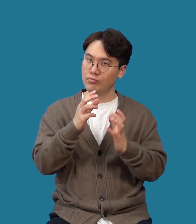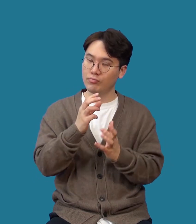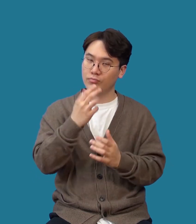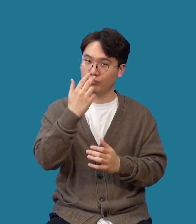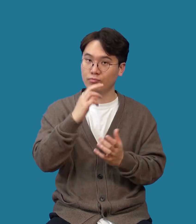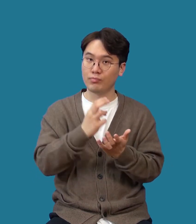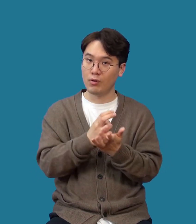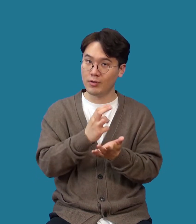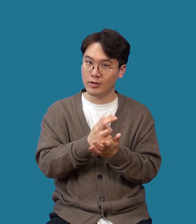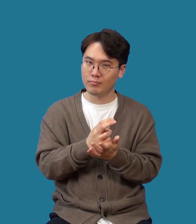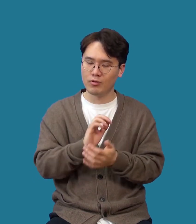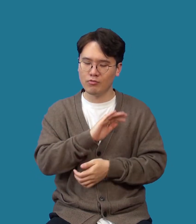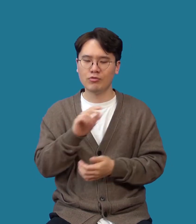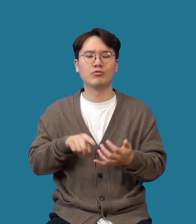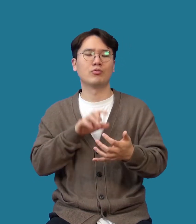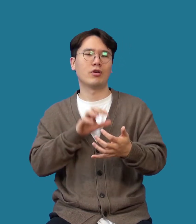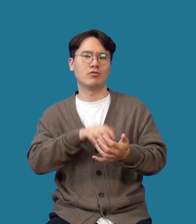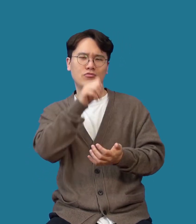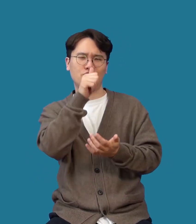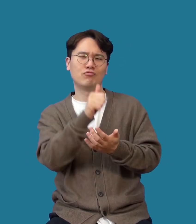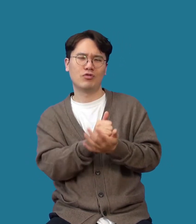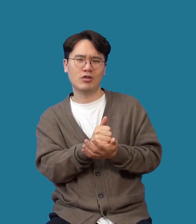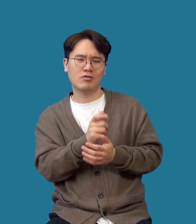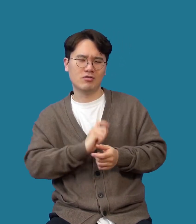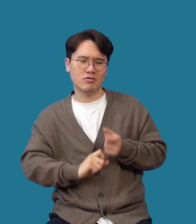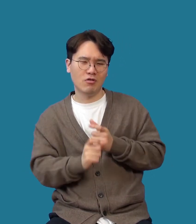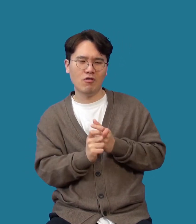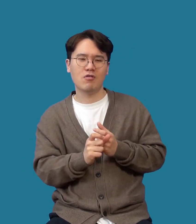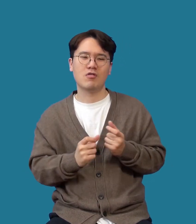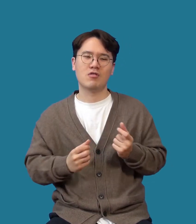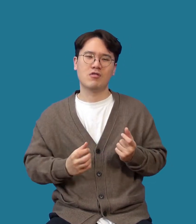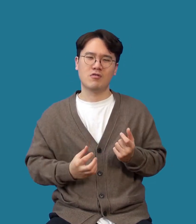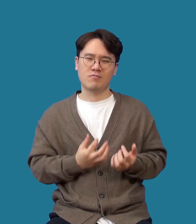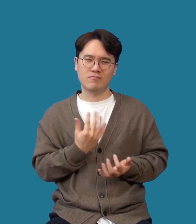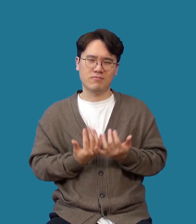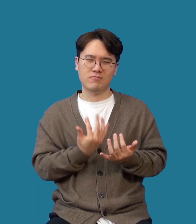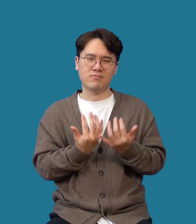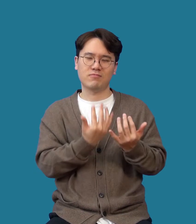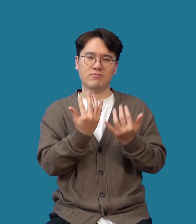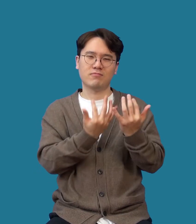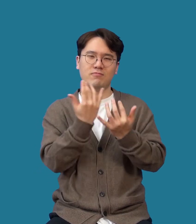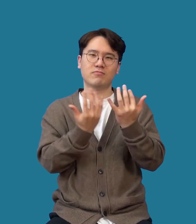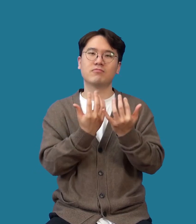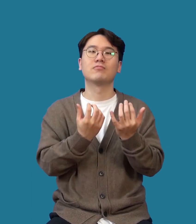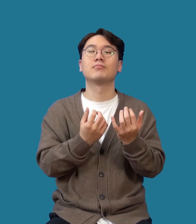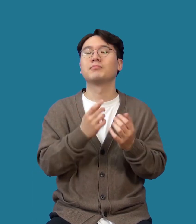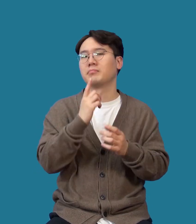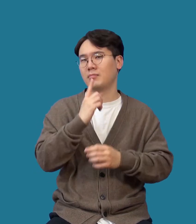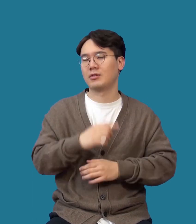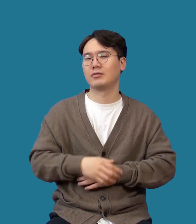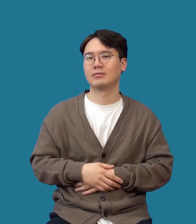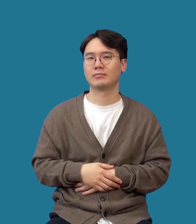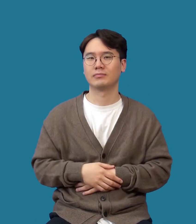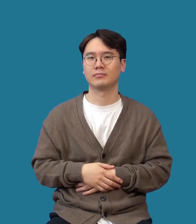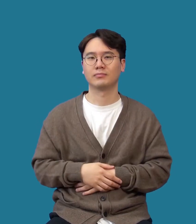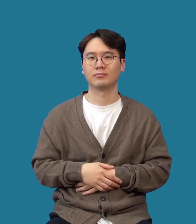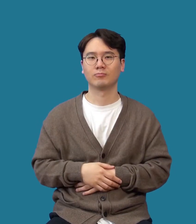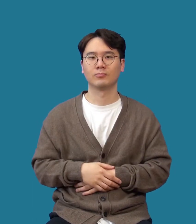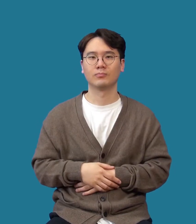속에 있는 죄를 요동치게 만들고 끓어오르게 만든다는 말입니다. 활성화한다는 말입니다.